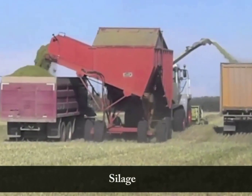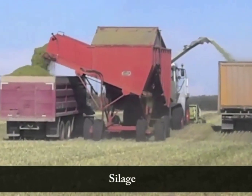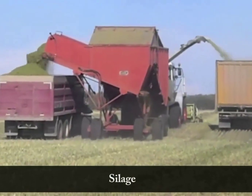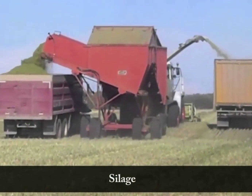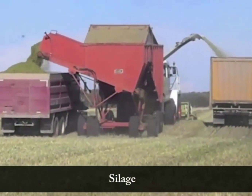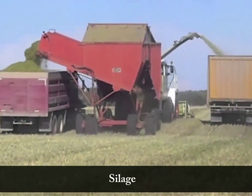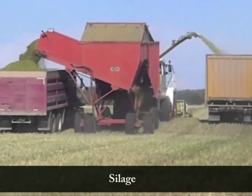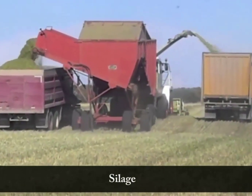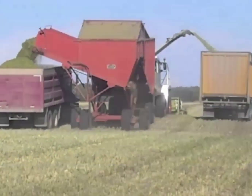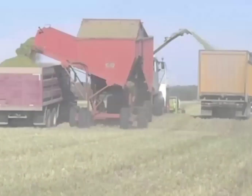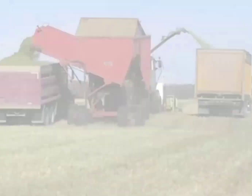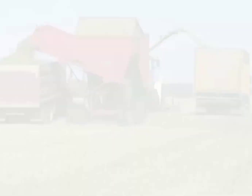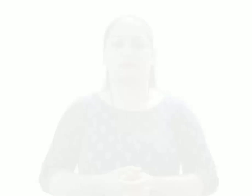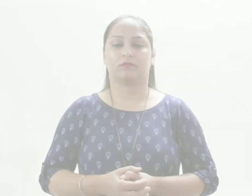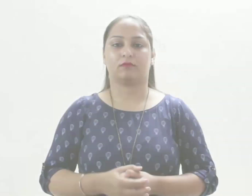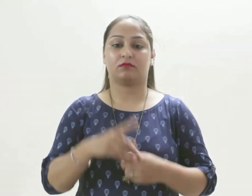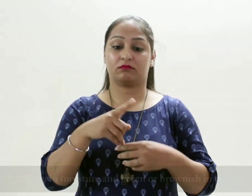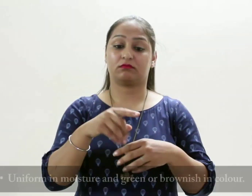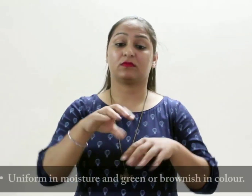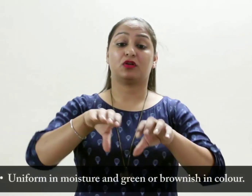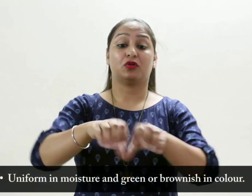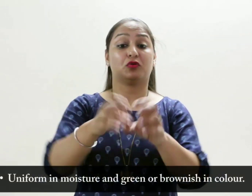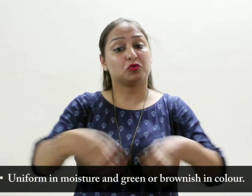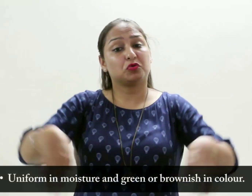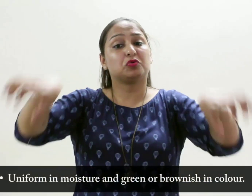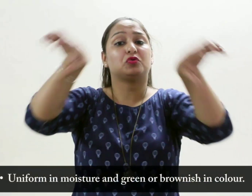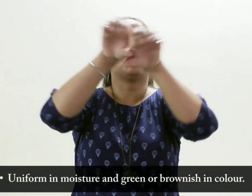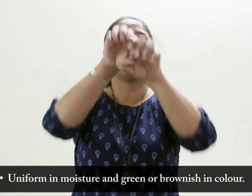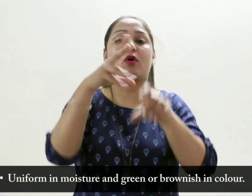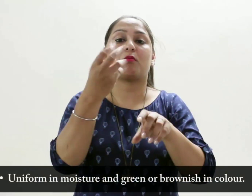साइलेज नमी के समान और हरे या रंग में भूरा।